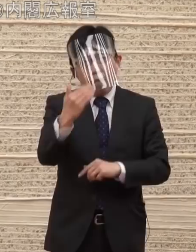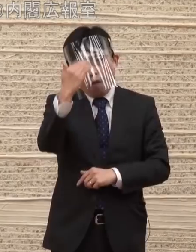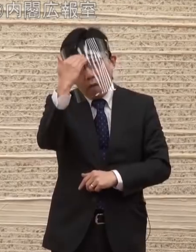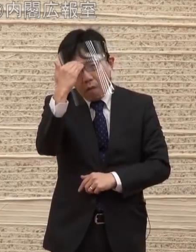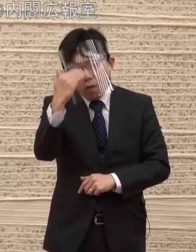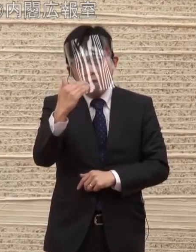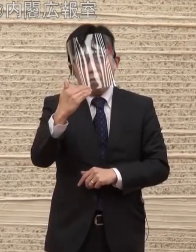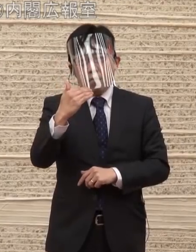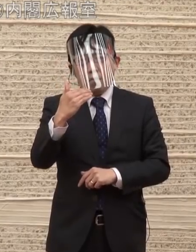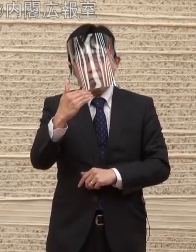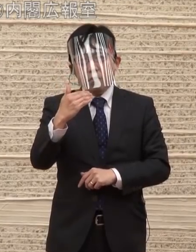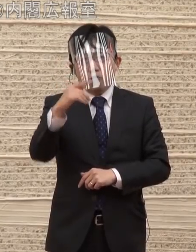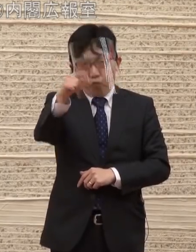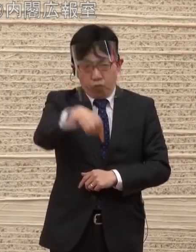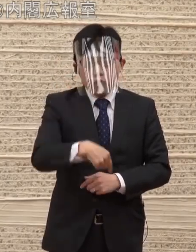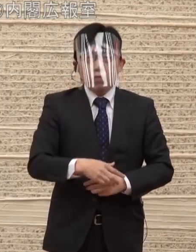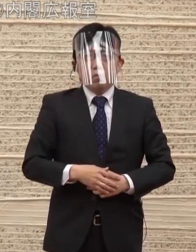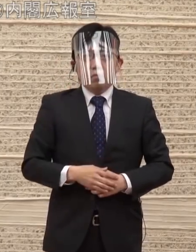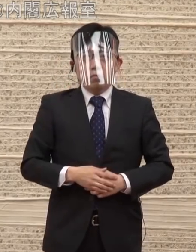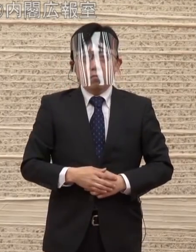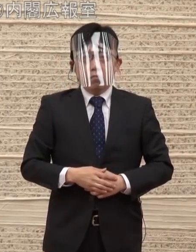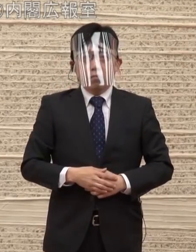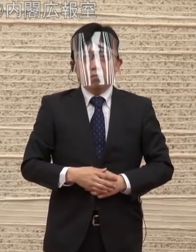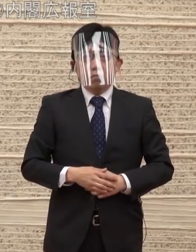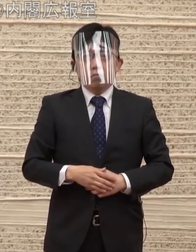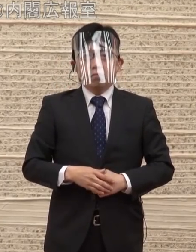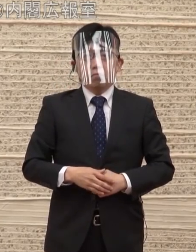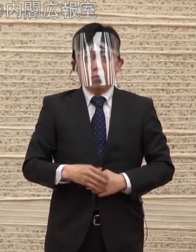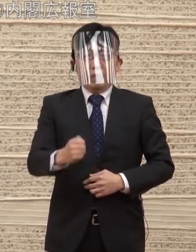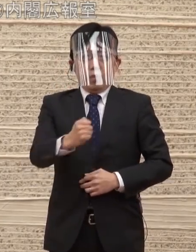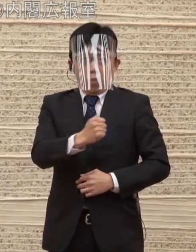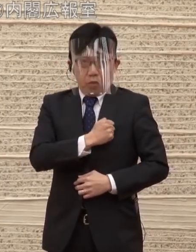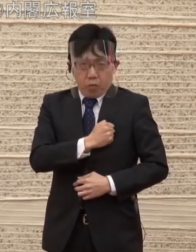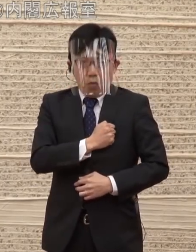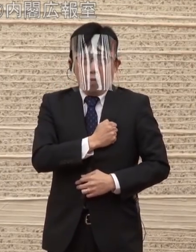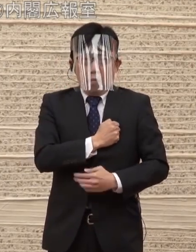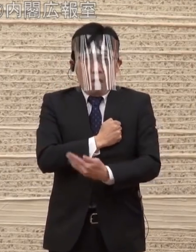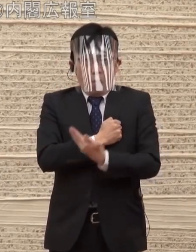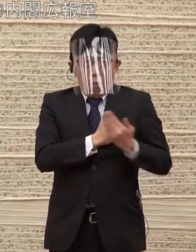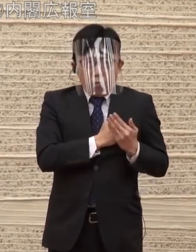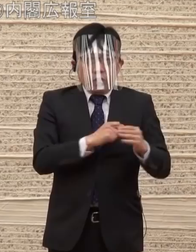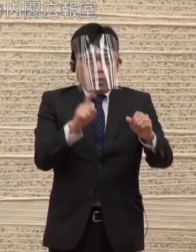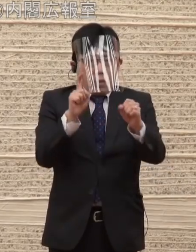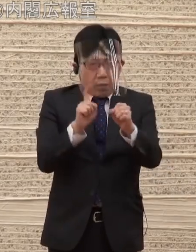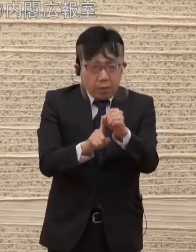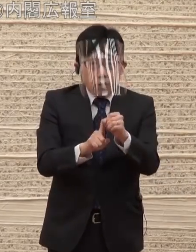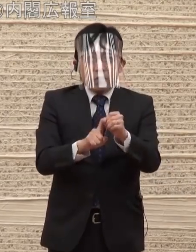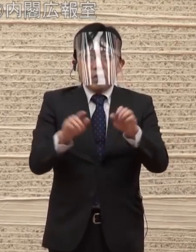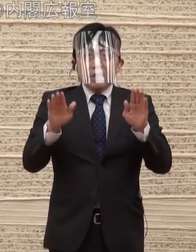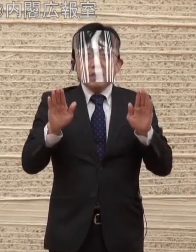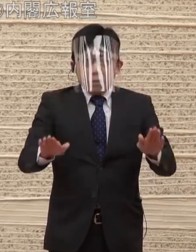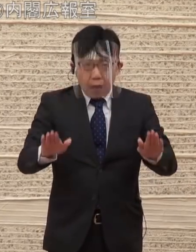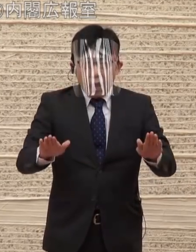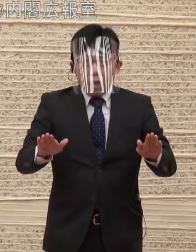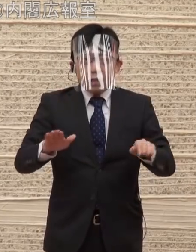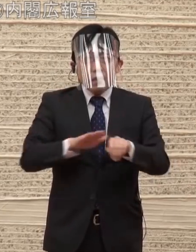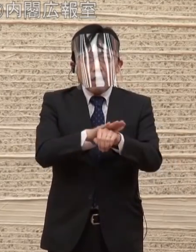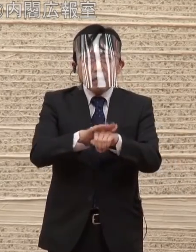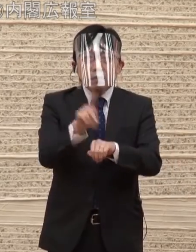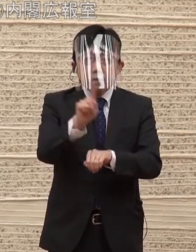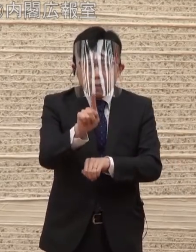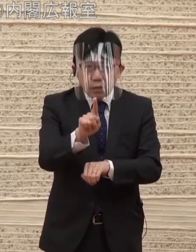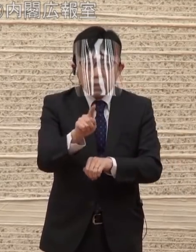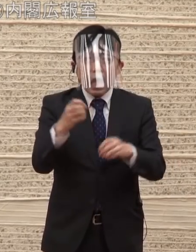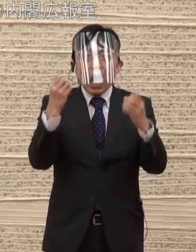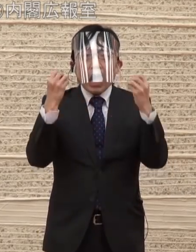なります命を守るためにこそ今求められているのは新しい